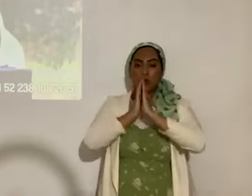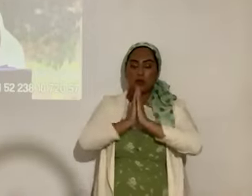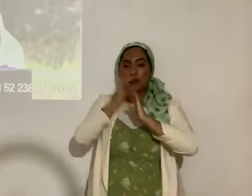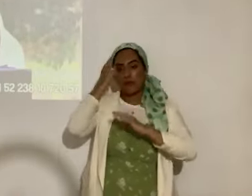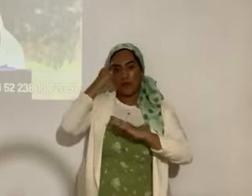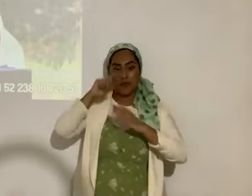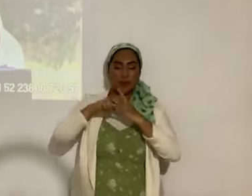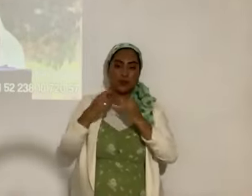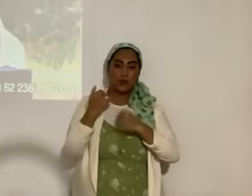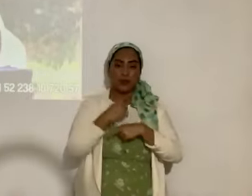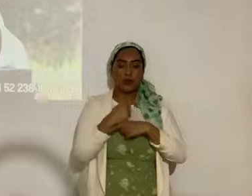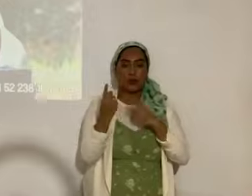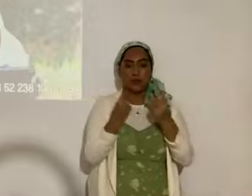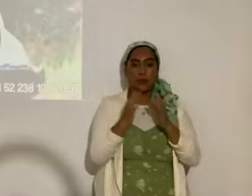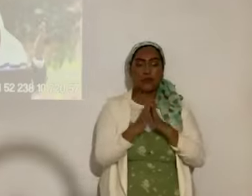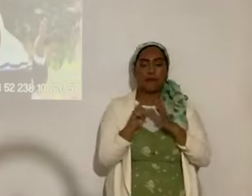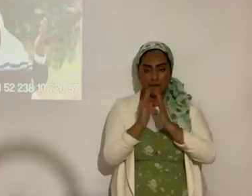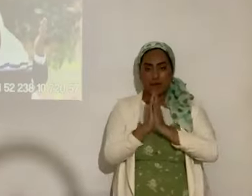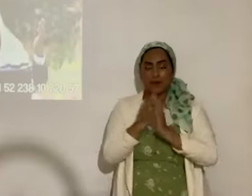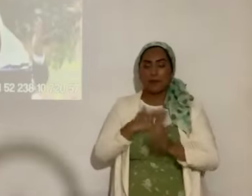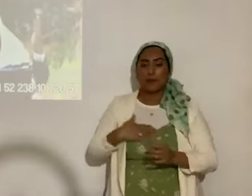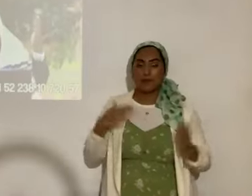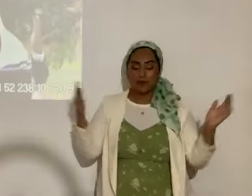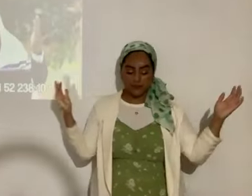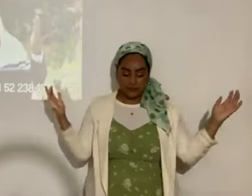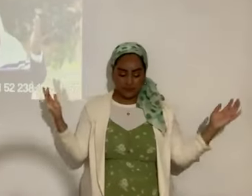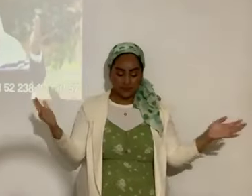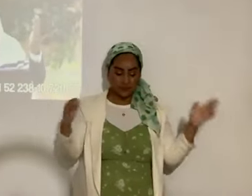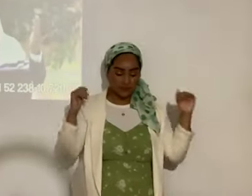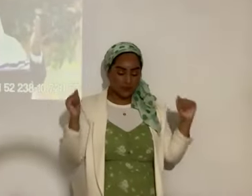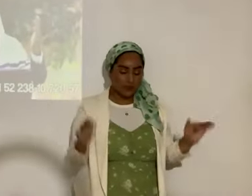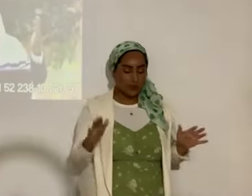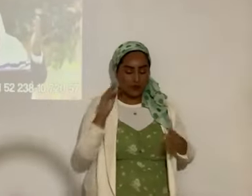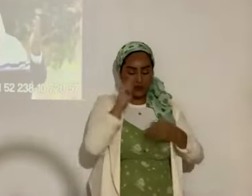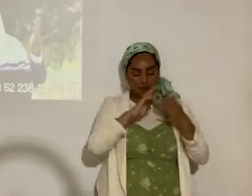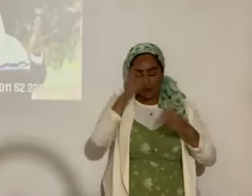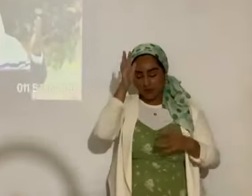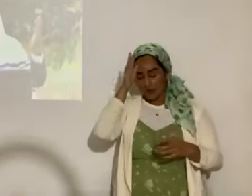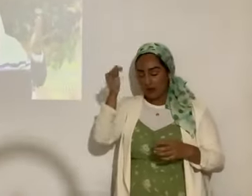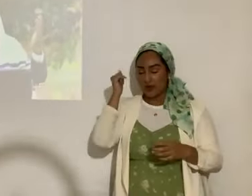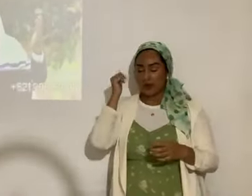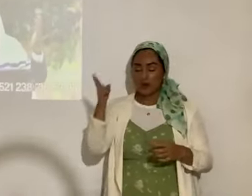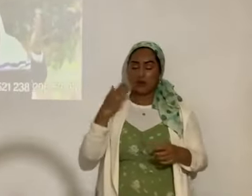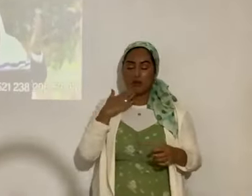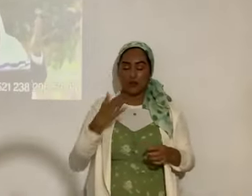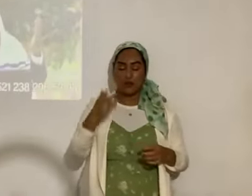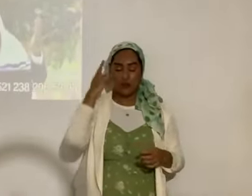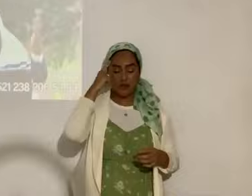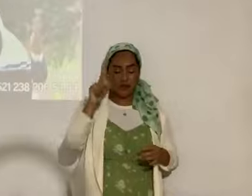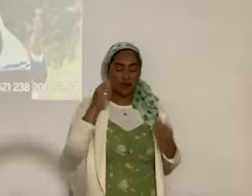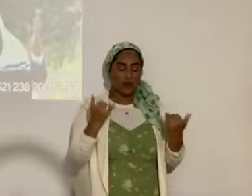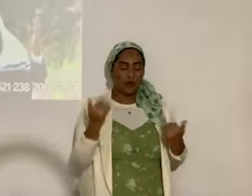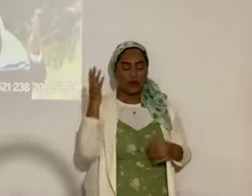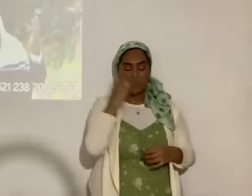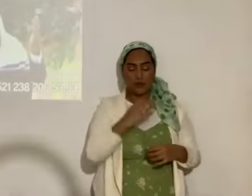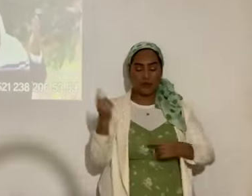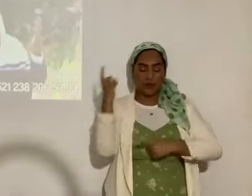oración para empezar esta administración Hagamos una oración todos juntos Padre eterno Yahweh por este momento tan hermoso